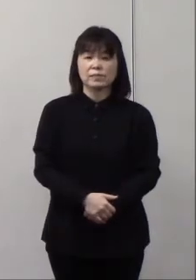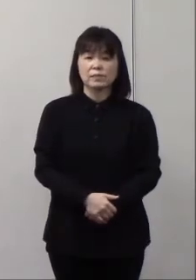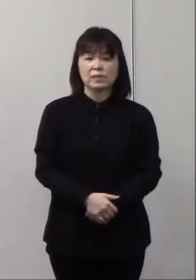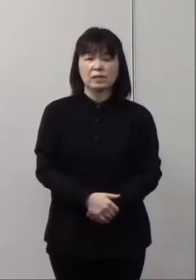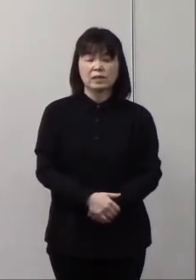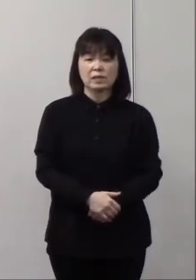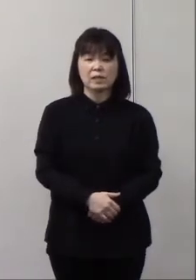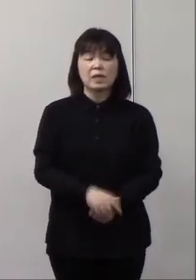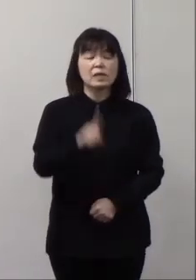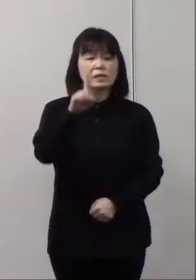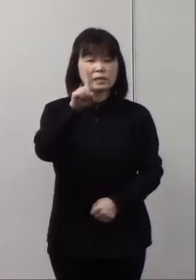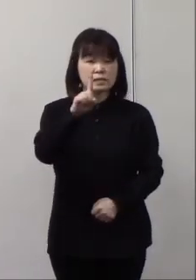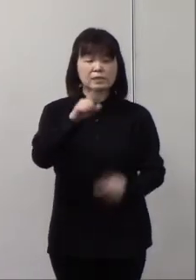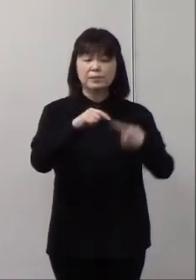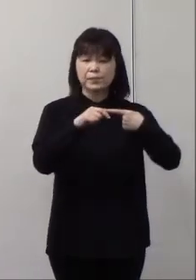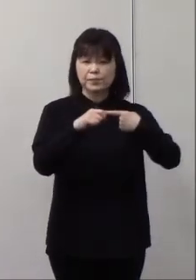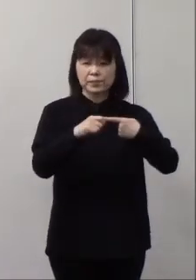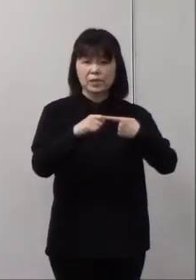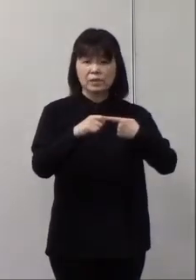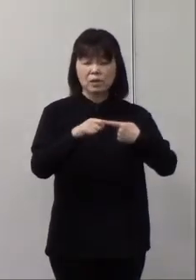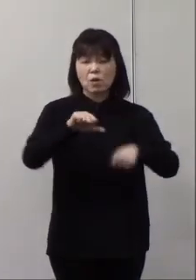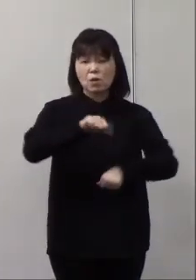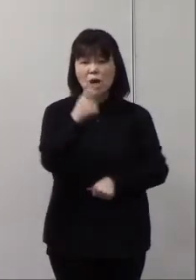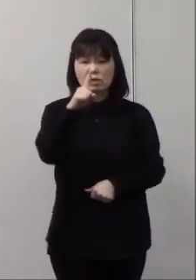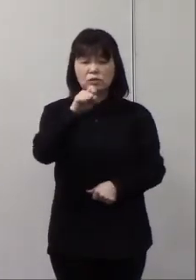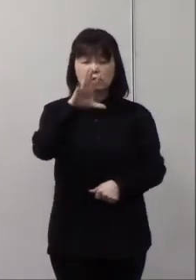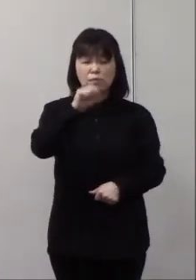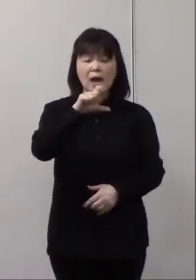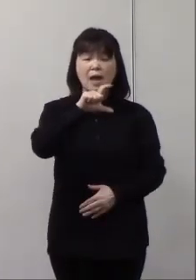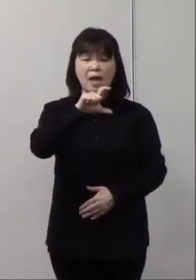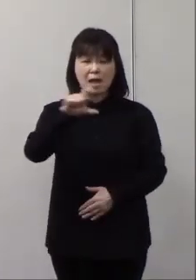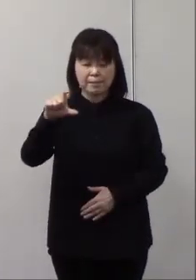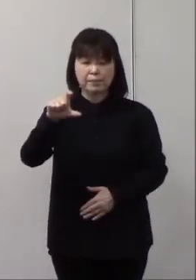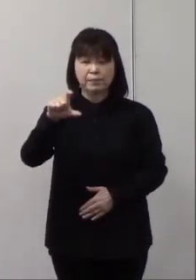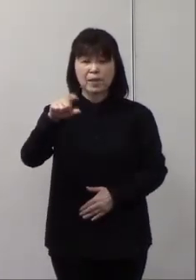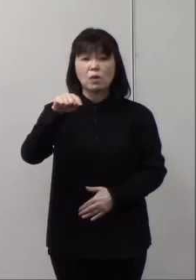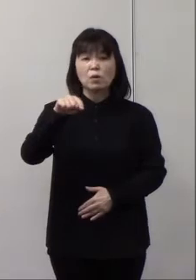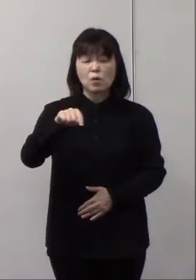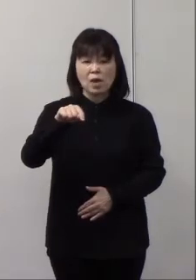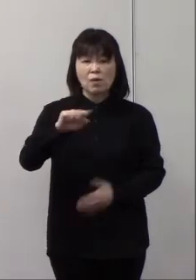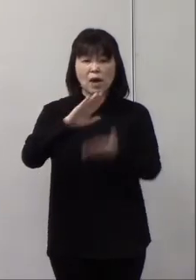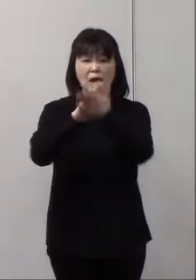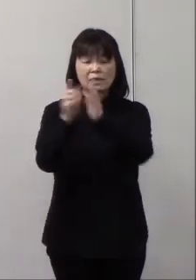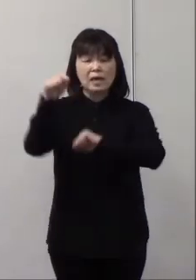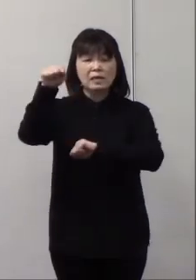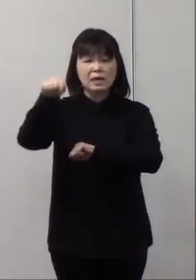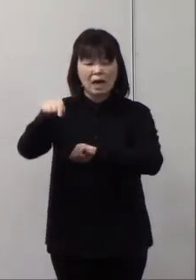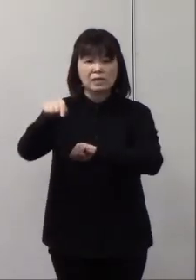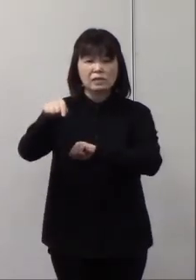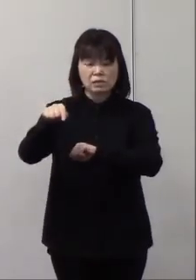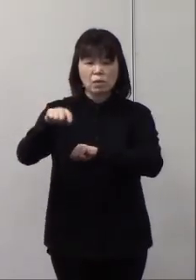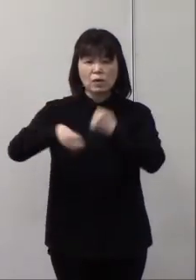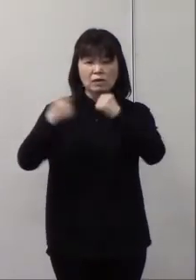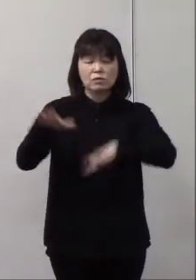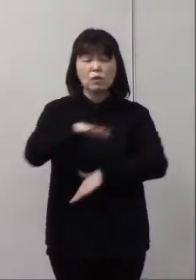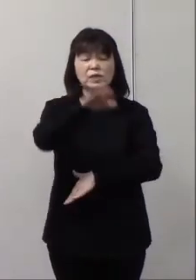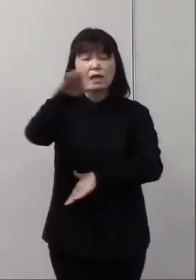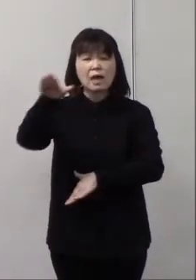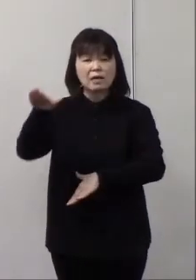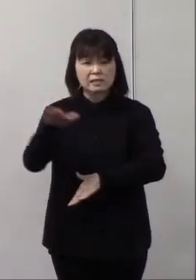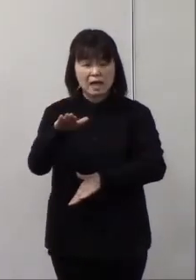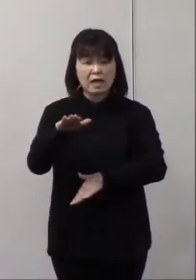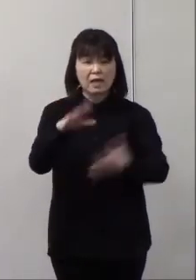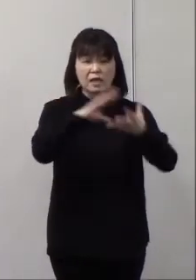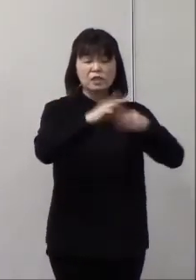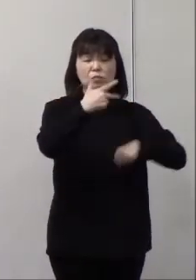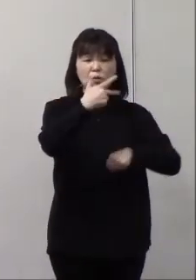1、510万円、このものは県外の学生の皆さんが UI ターン、就